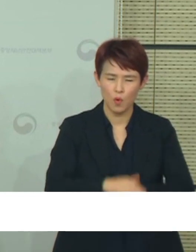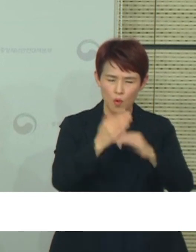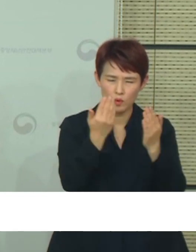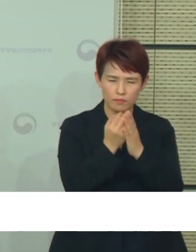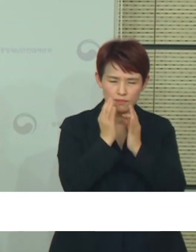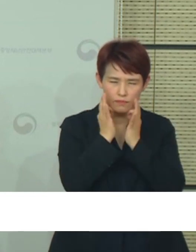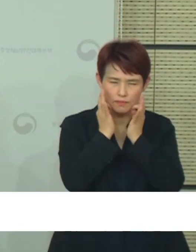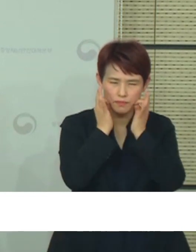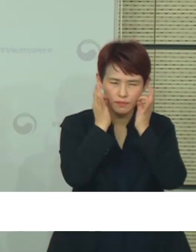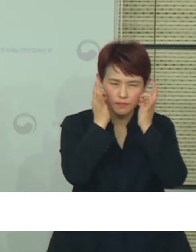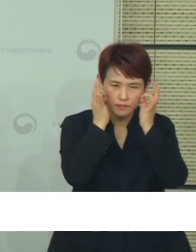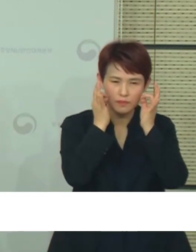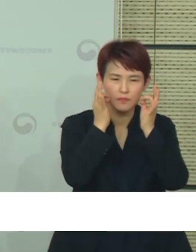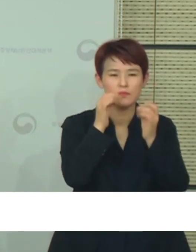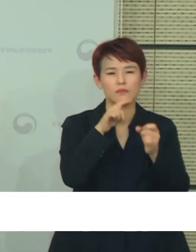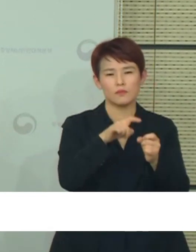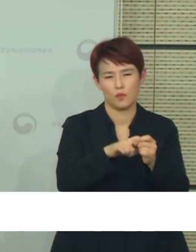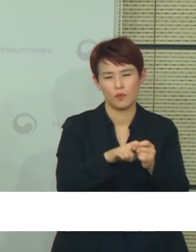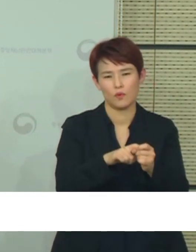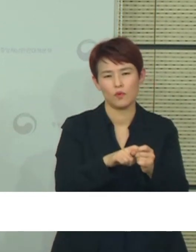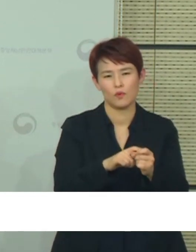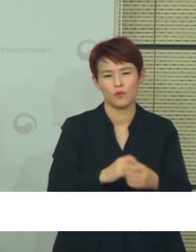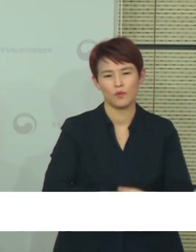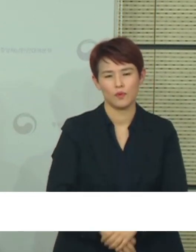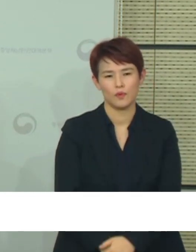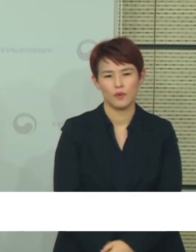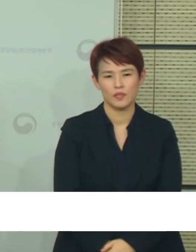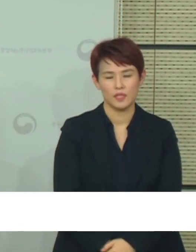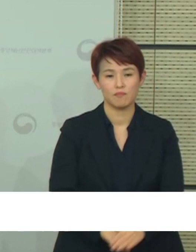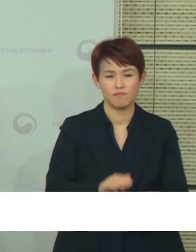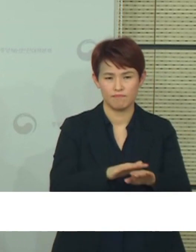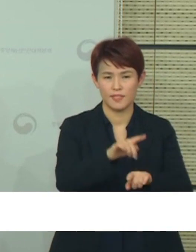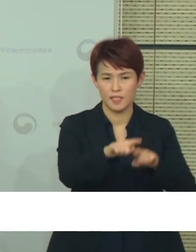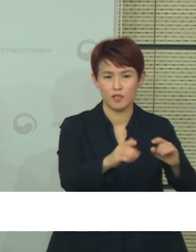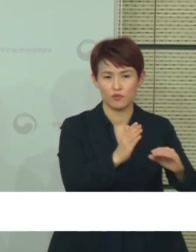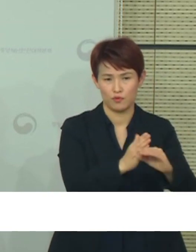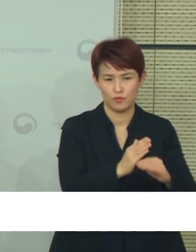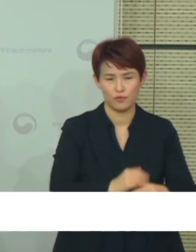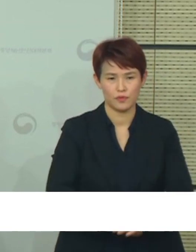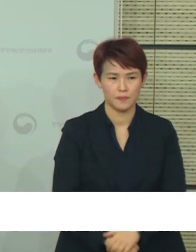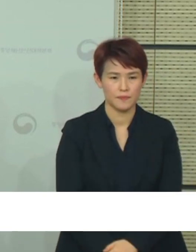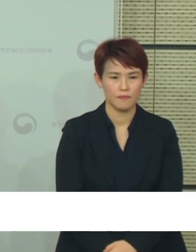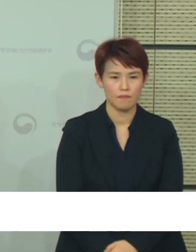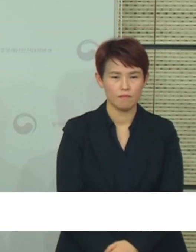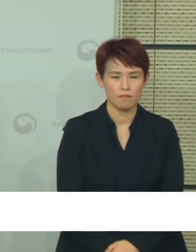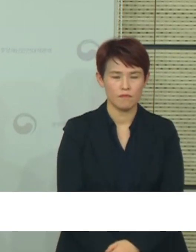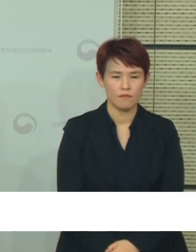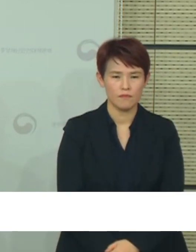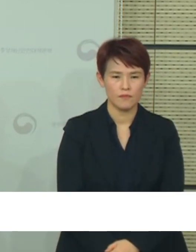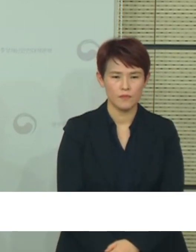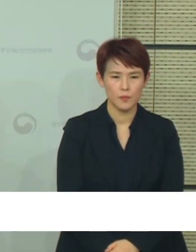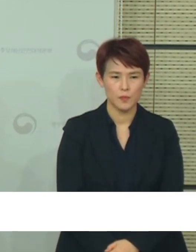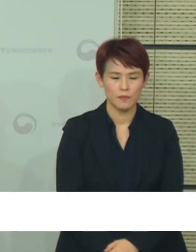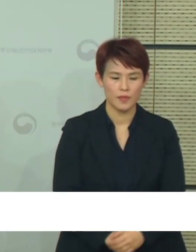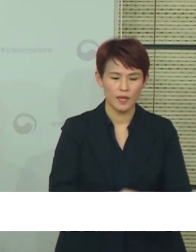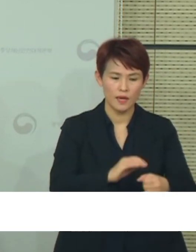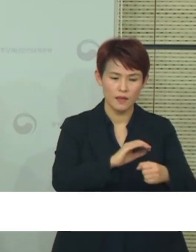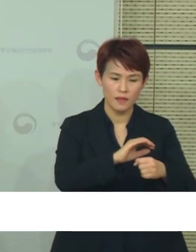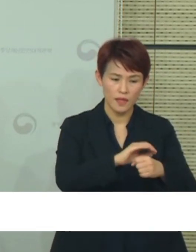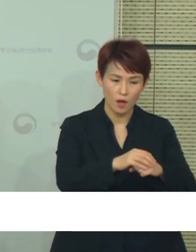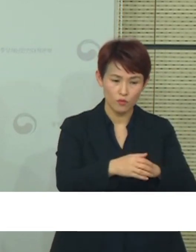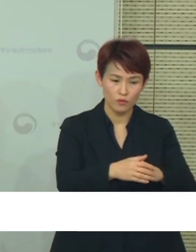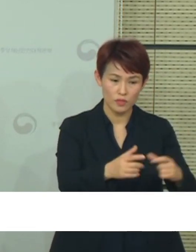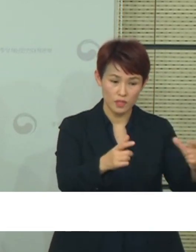조치를 강구를 하기 위해서 노력을 하고 있고 이미 시행에 들어간 부분도 있습니다. 그런데 대구 지역이 아마